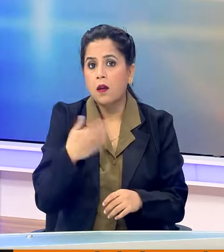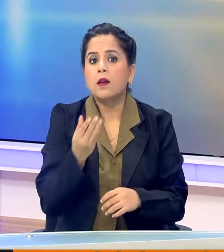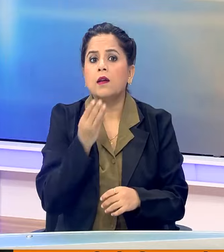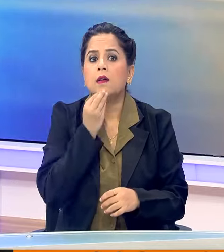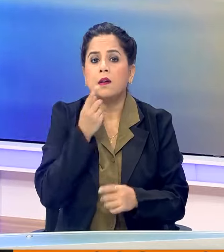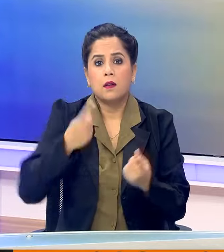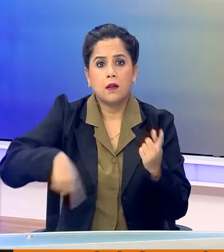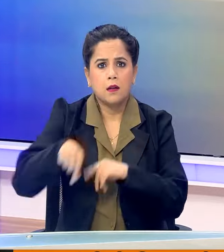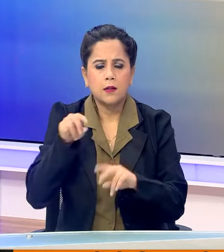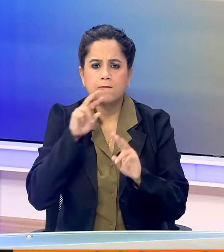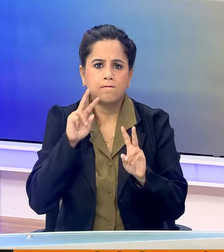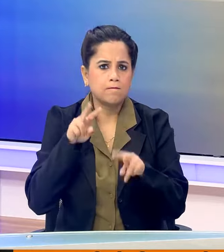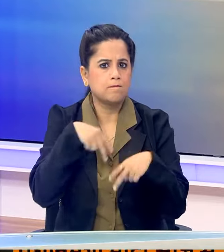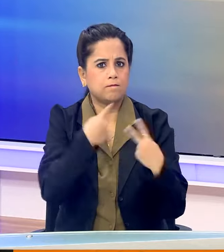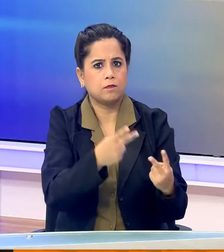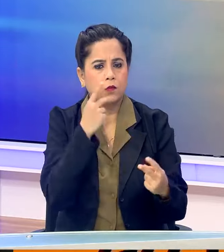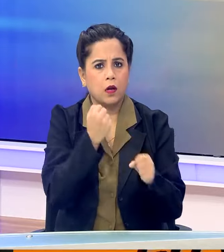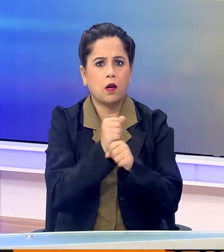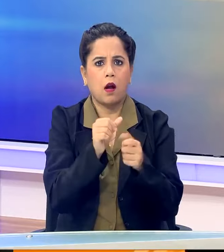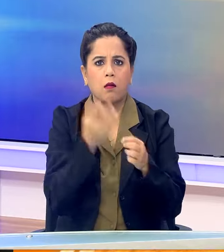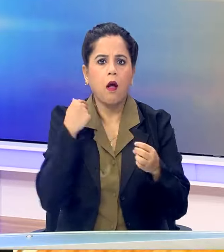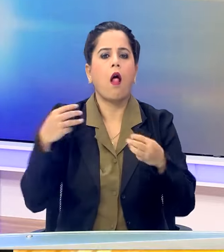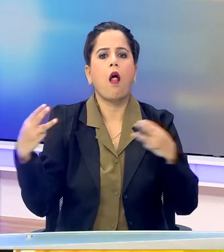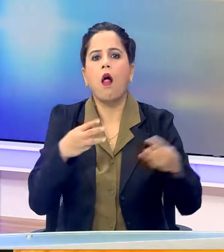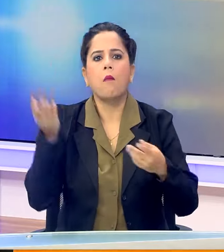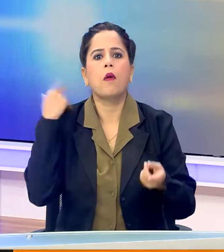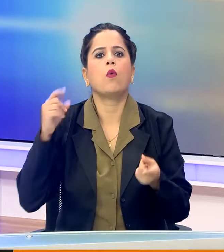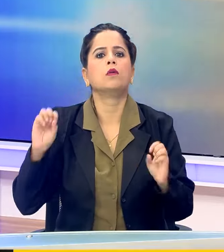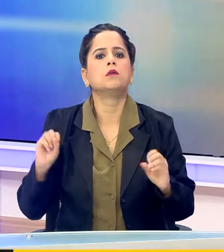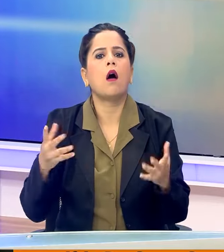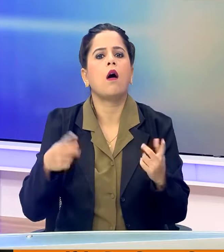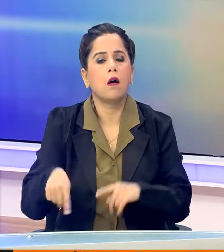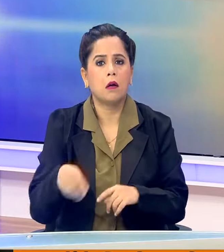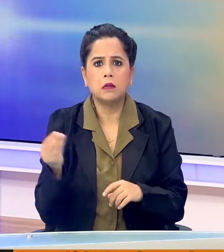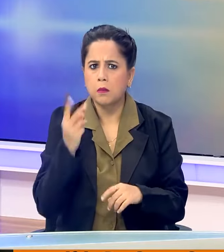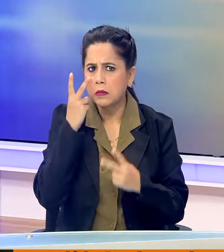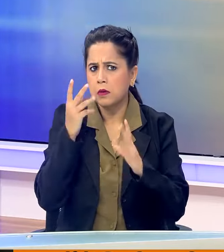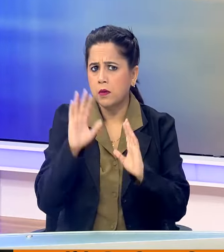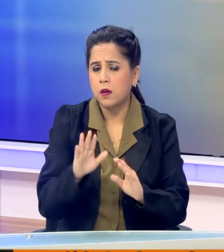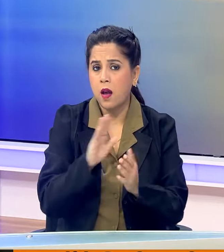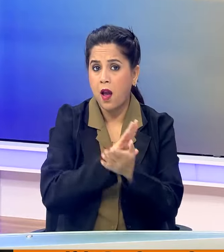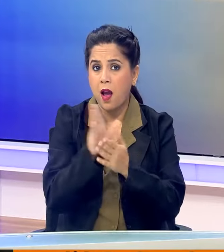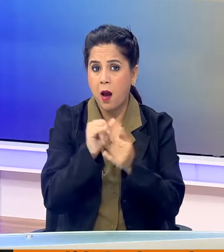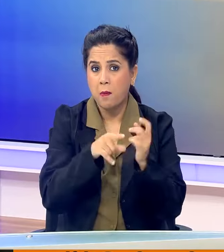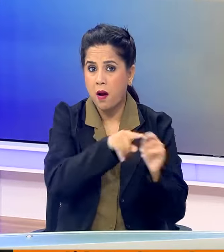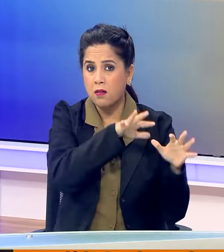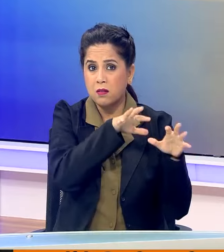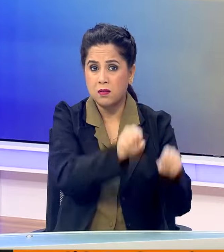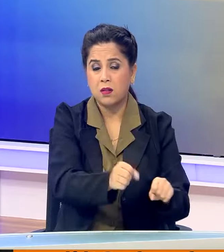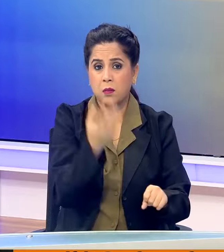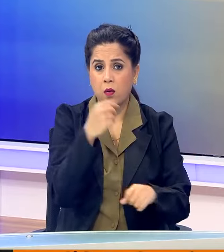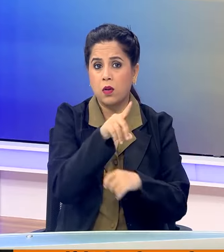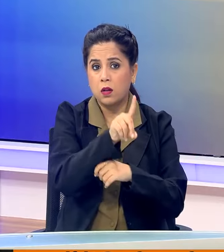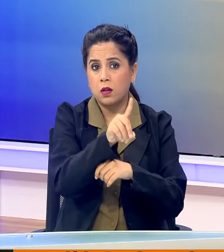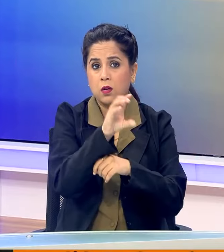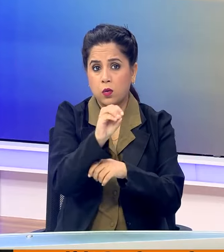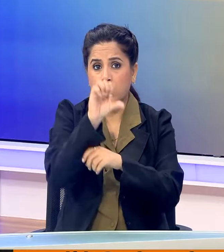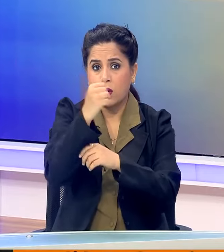इजराइल की जवाबी कारवाही से गजा युद्ध शुरू हो गया था माना जा रहा है कि हमास के कब्जे से अब भी